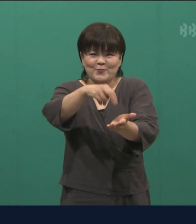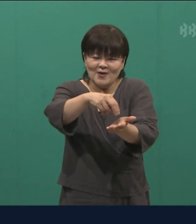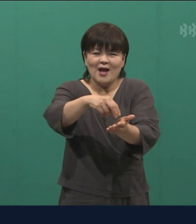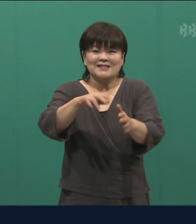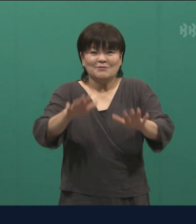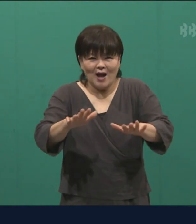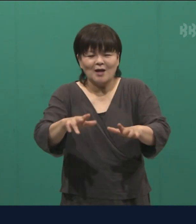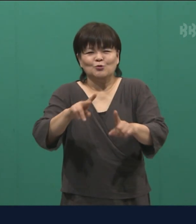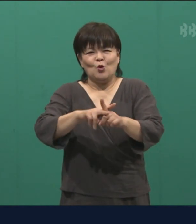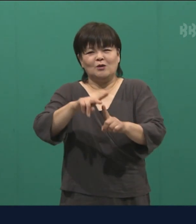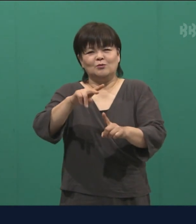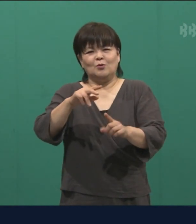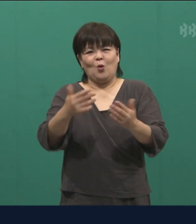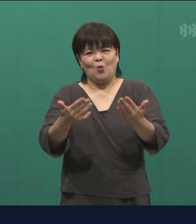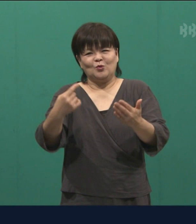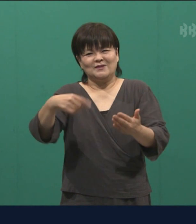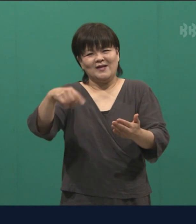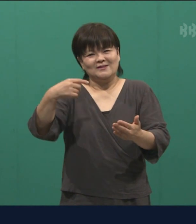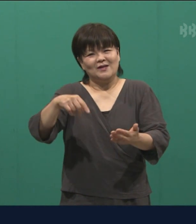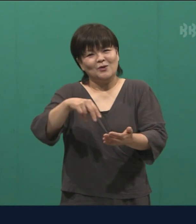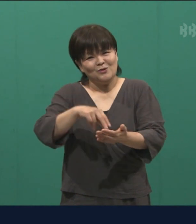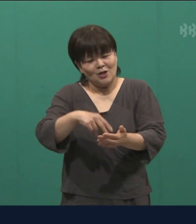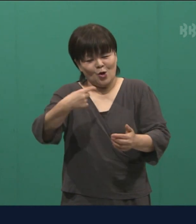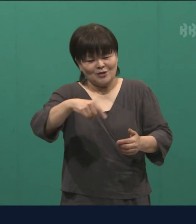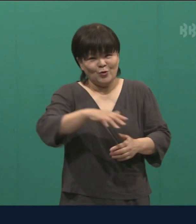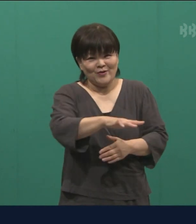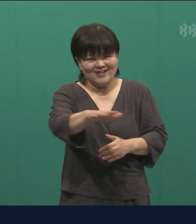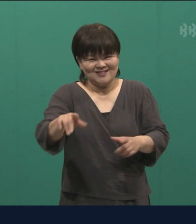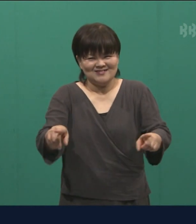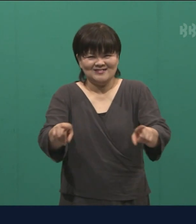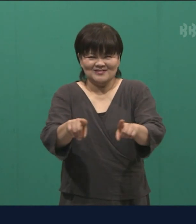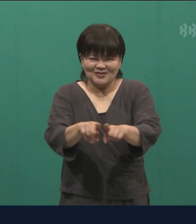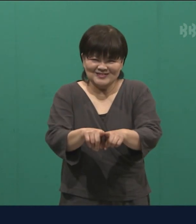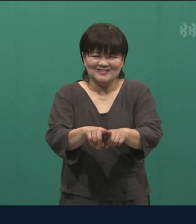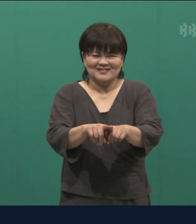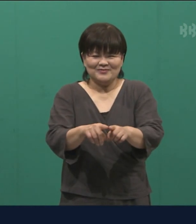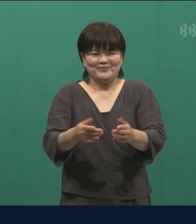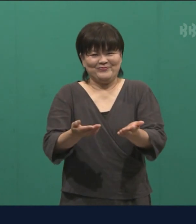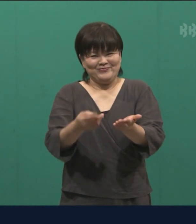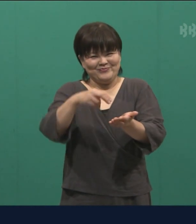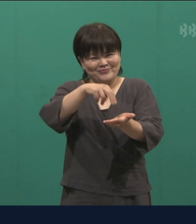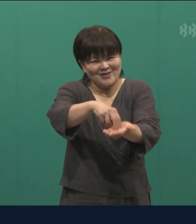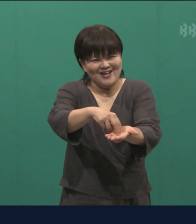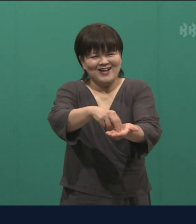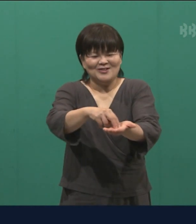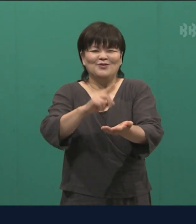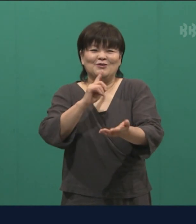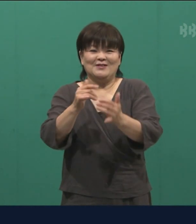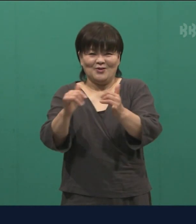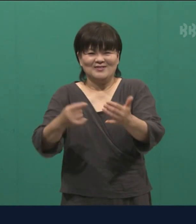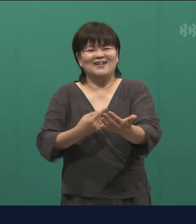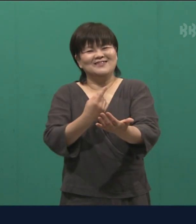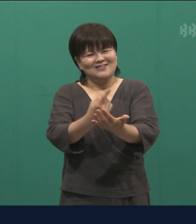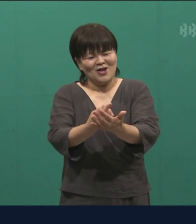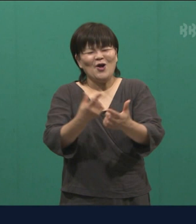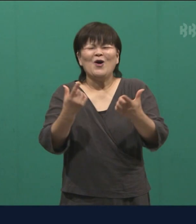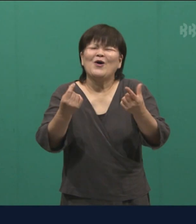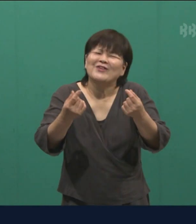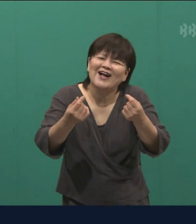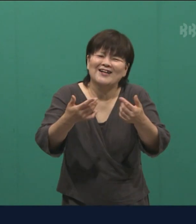海の子に乗り、今は小学校の先生として教え子たちと一緒に乗船したという人も参加